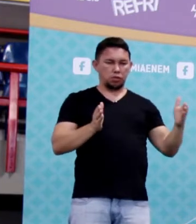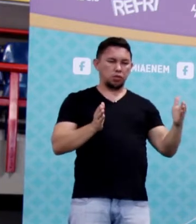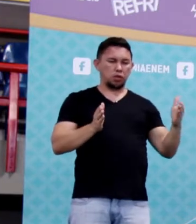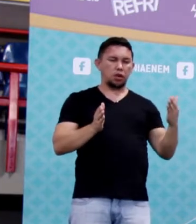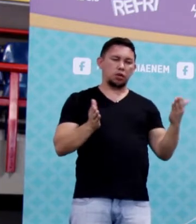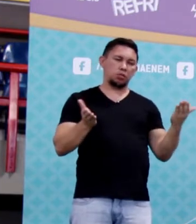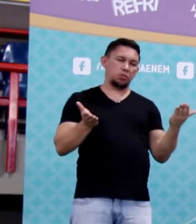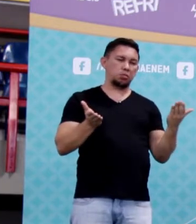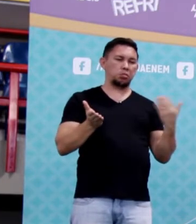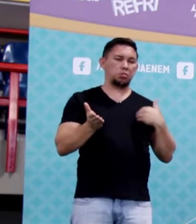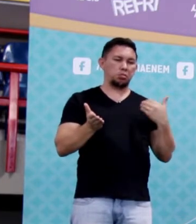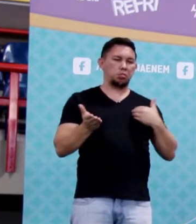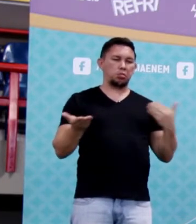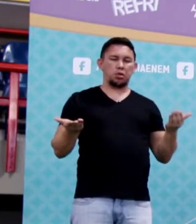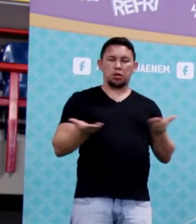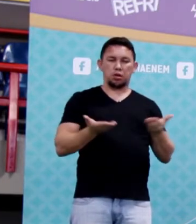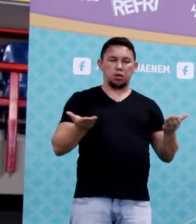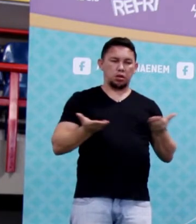Contemporânea. Ele foi, não.